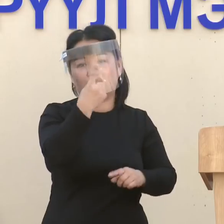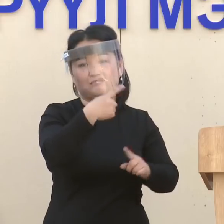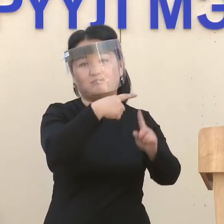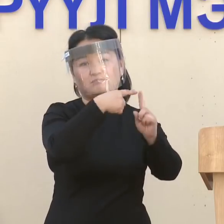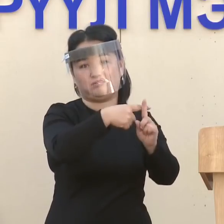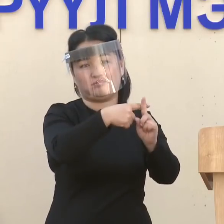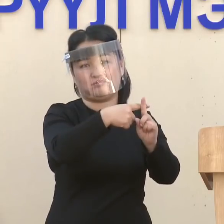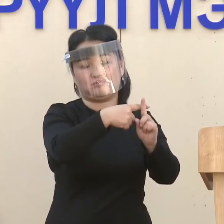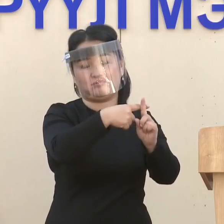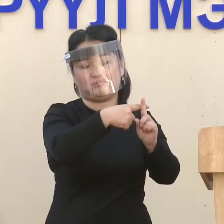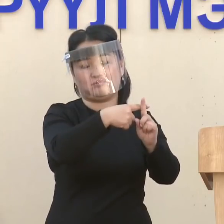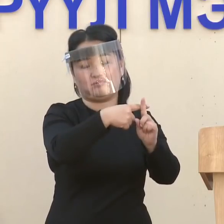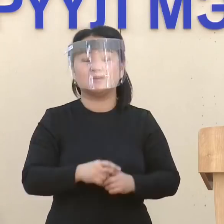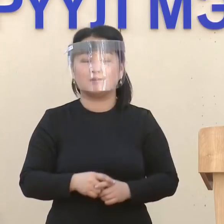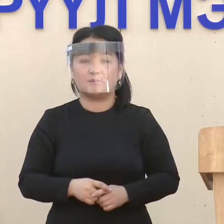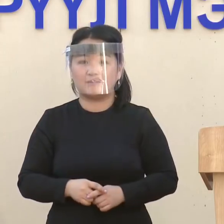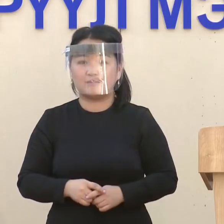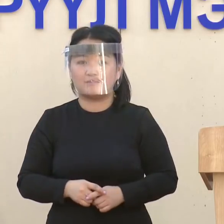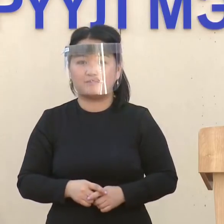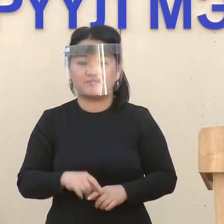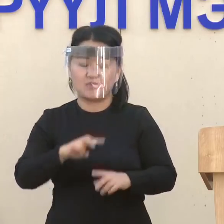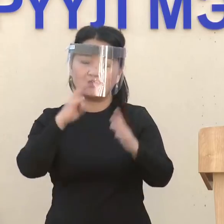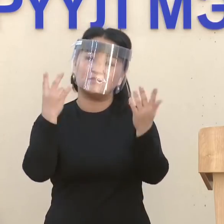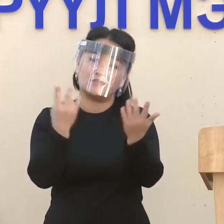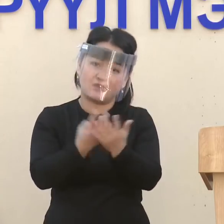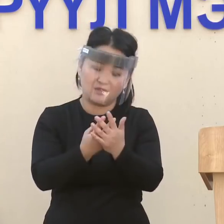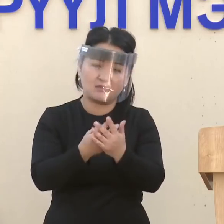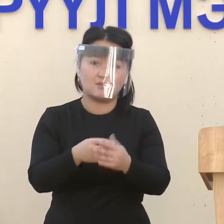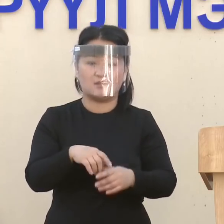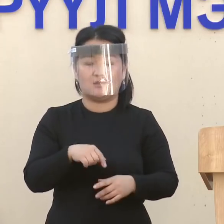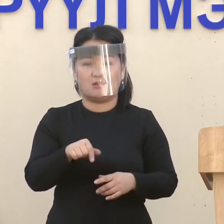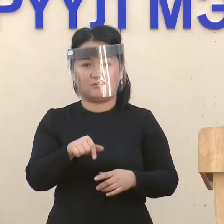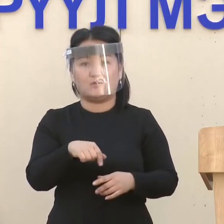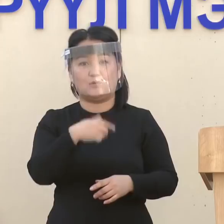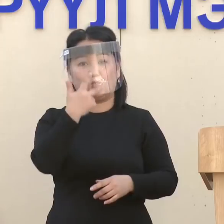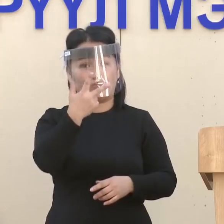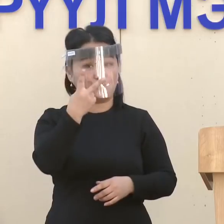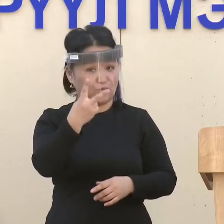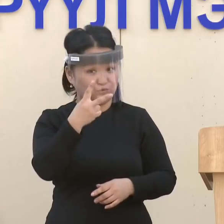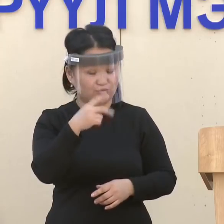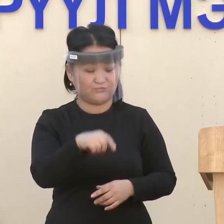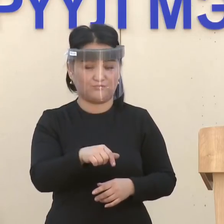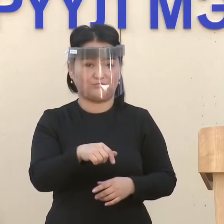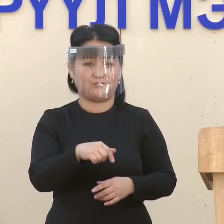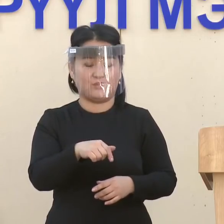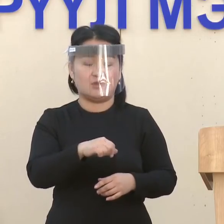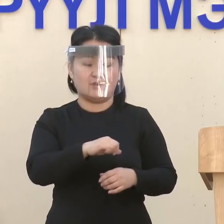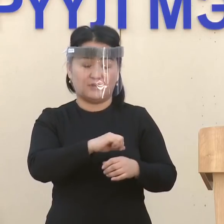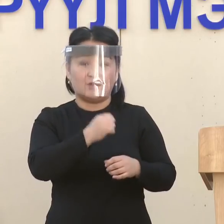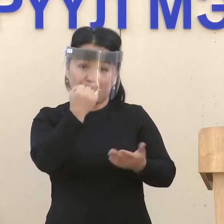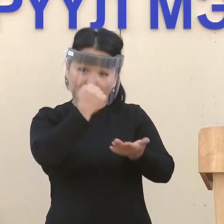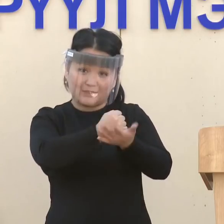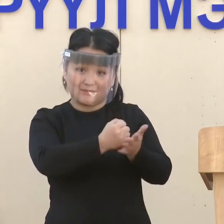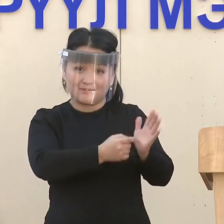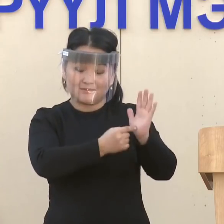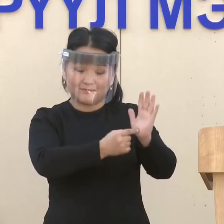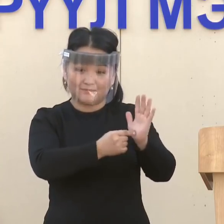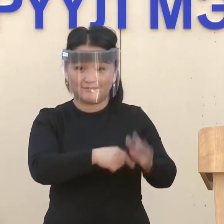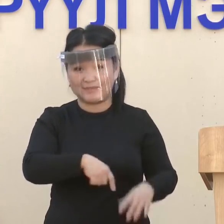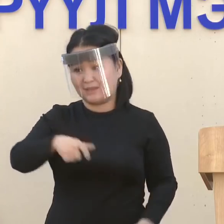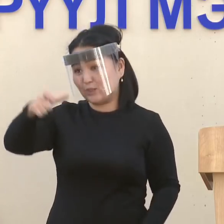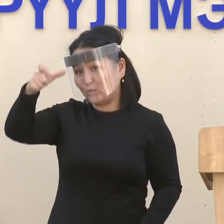За тэгээд ингээд 1 одоо тохиолдол нэмэгдлээ гэсэн үг. За бас нэг таатай мэдээ дуулгахад Түркийн